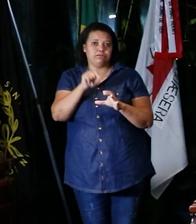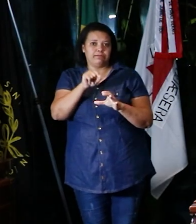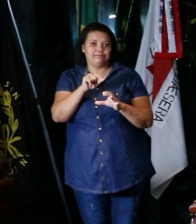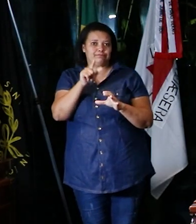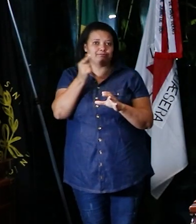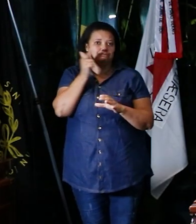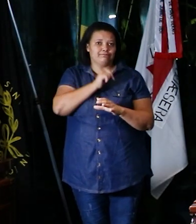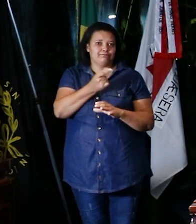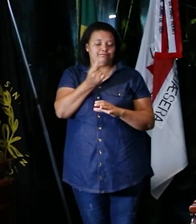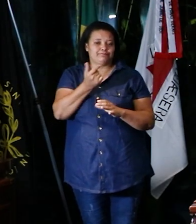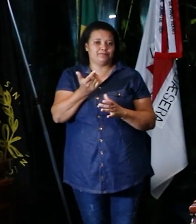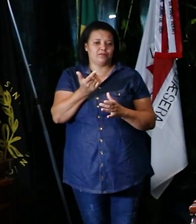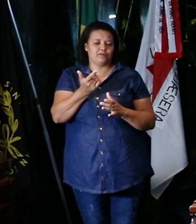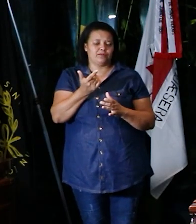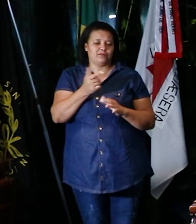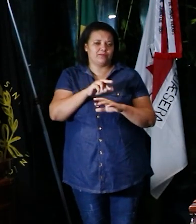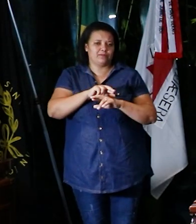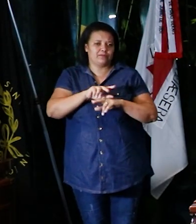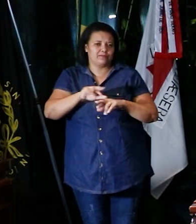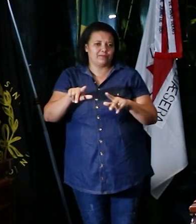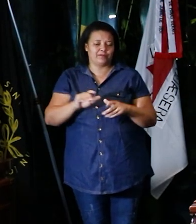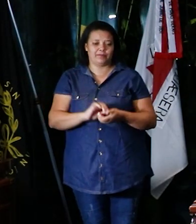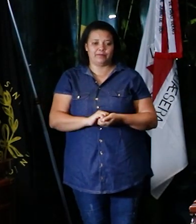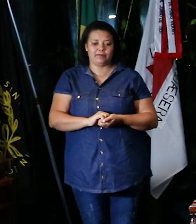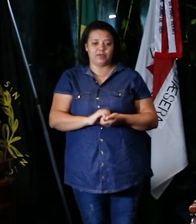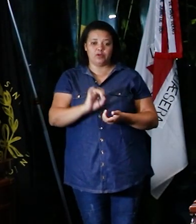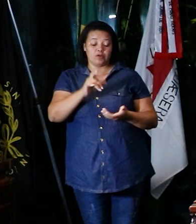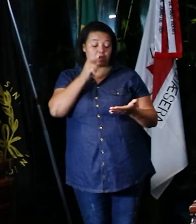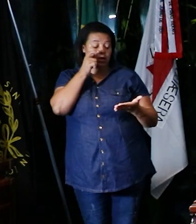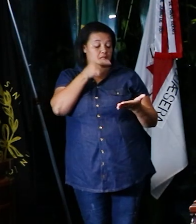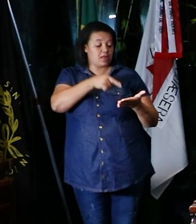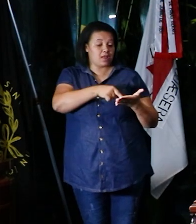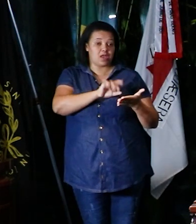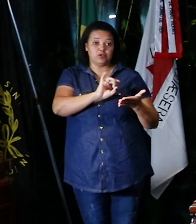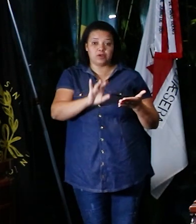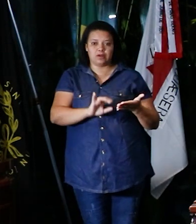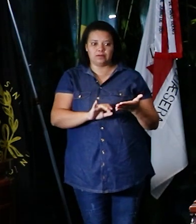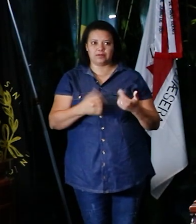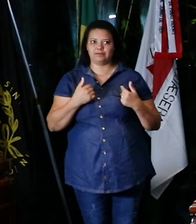etc. Leio aquilo que me interessa.